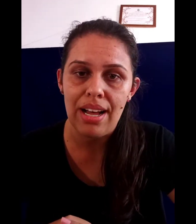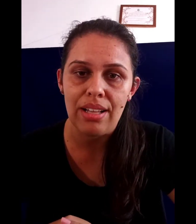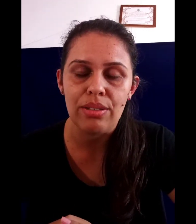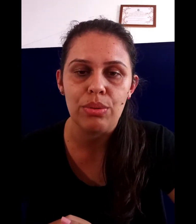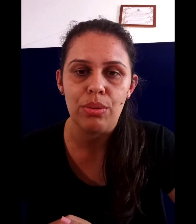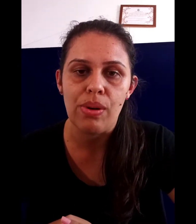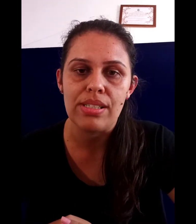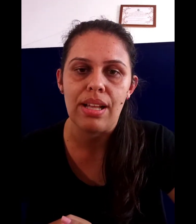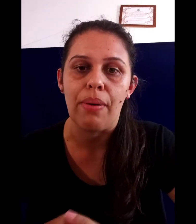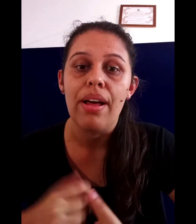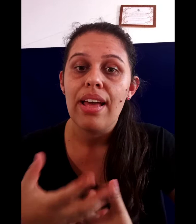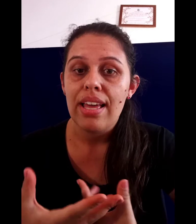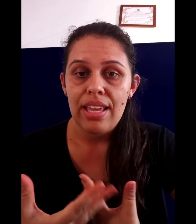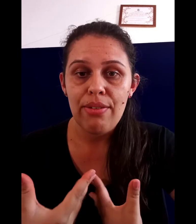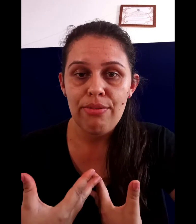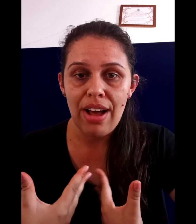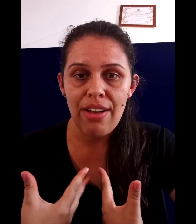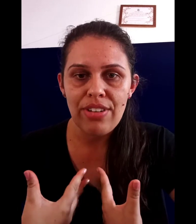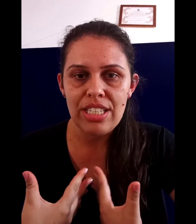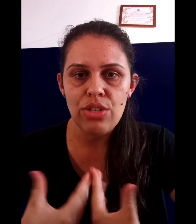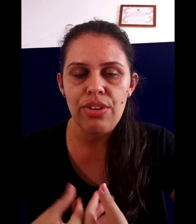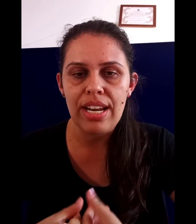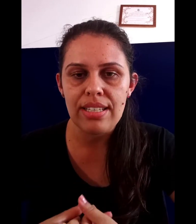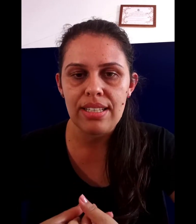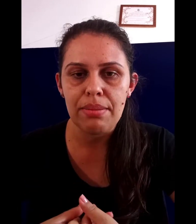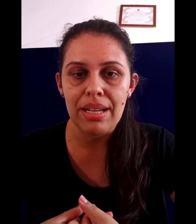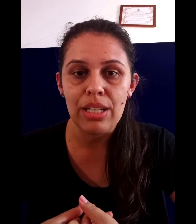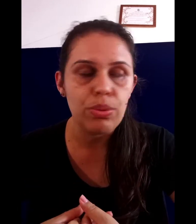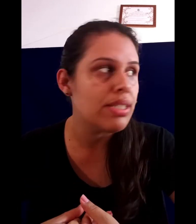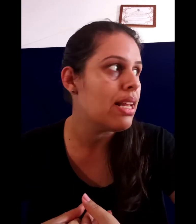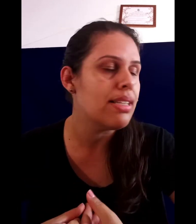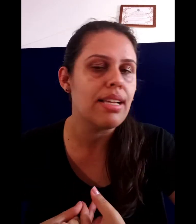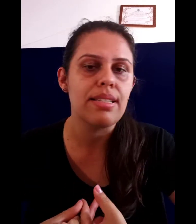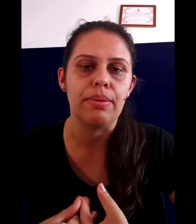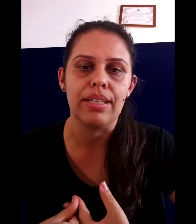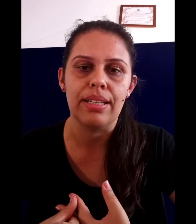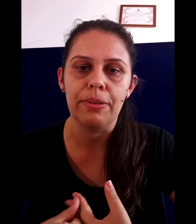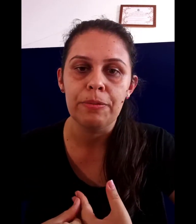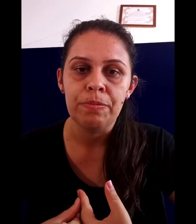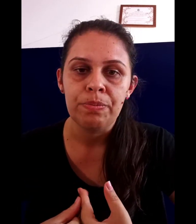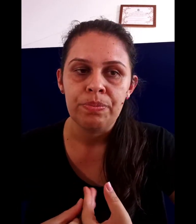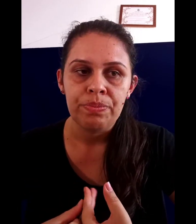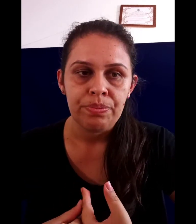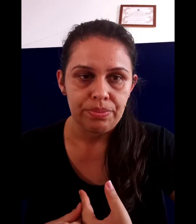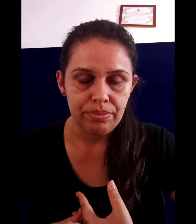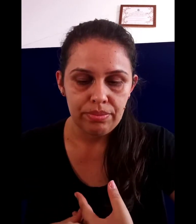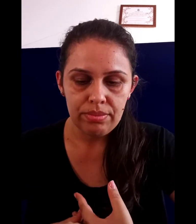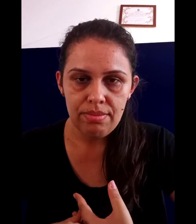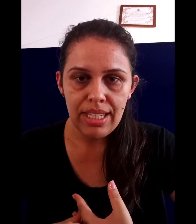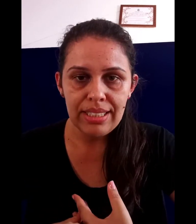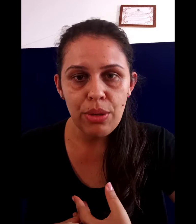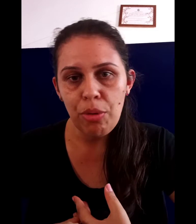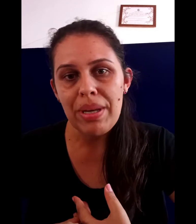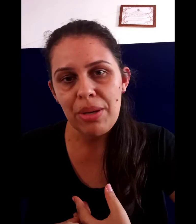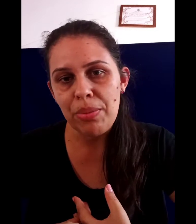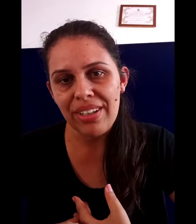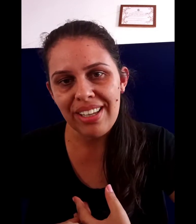trabalho, coisa e tal, e vai fazer diferença também na tua sinalização, entendeu? Então eu vou passar um pouquinho,